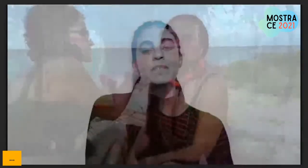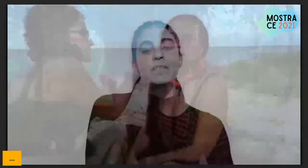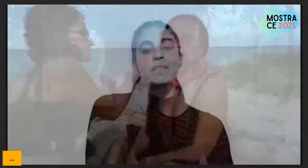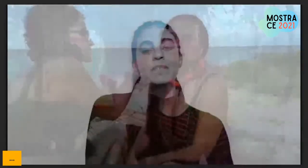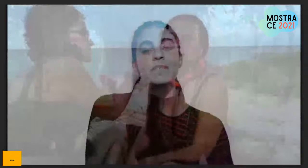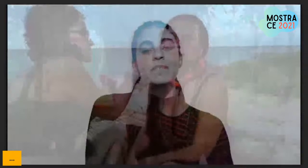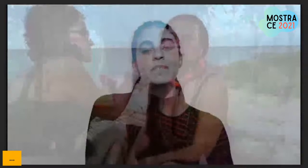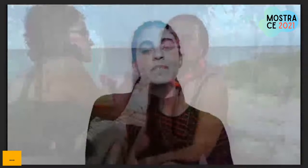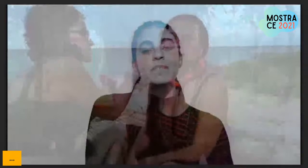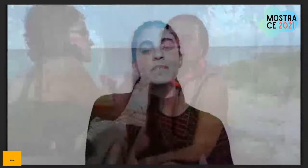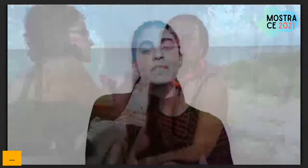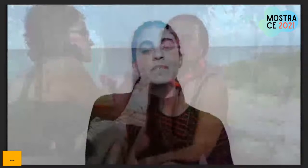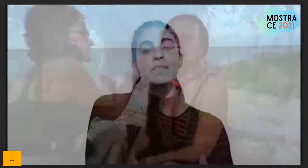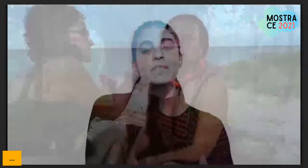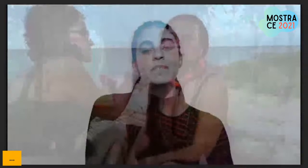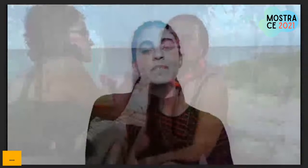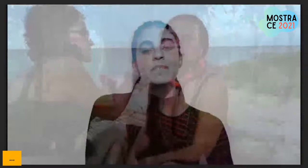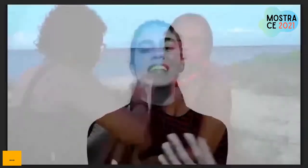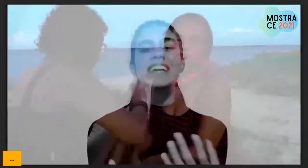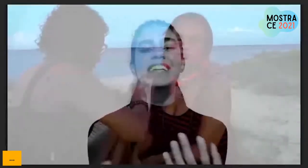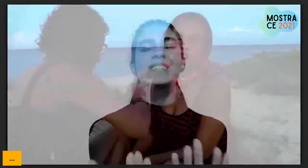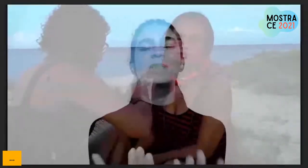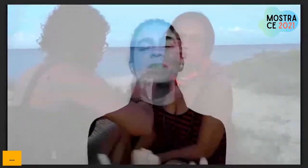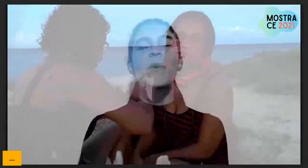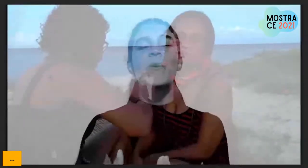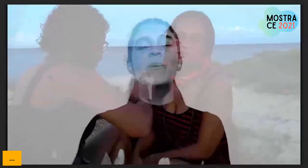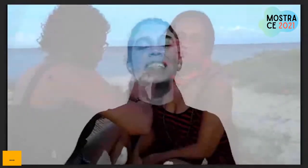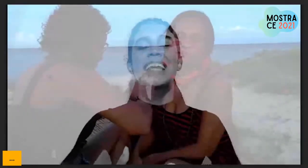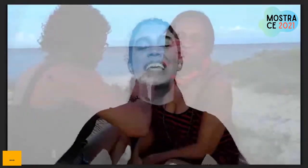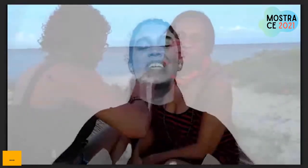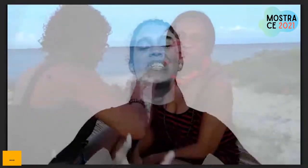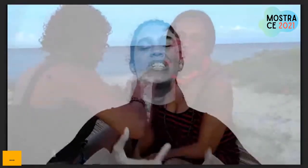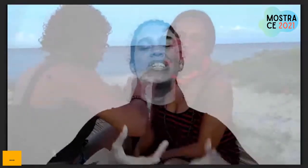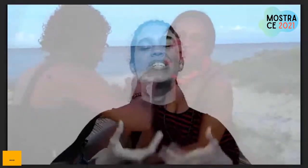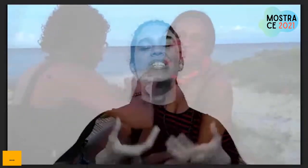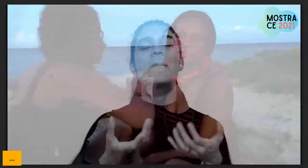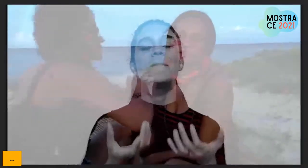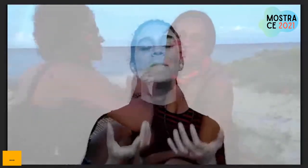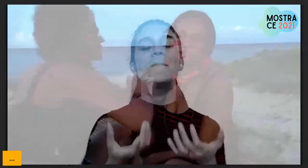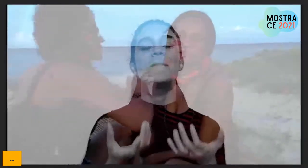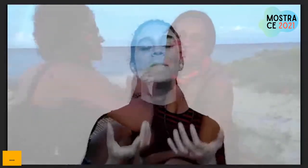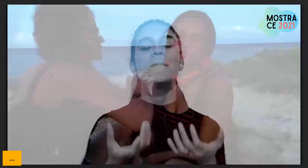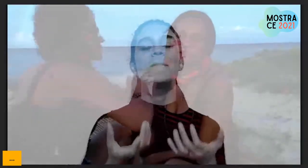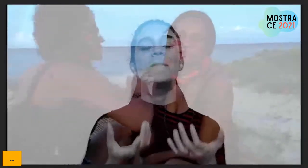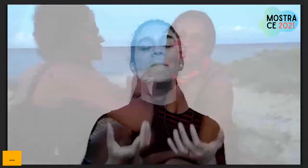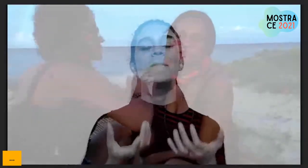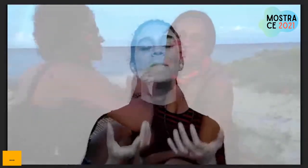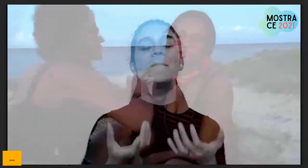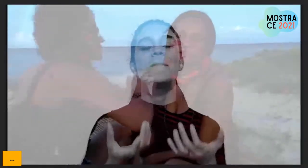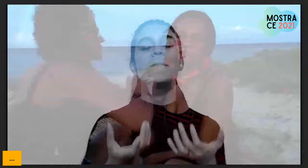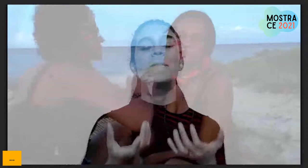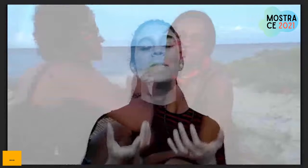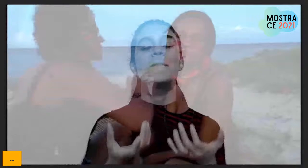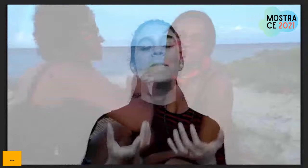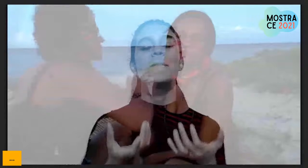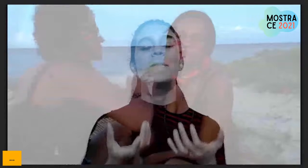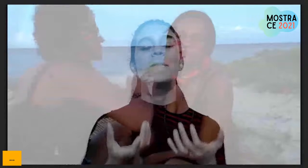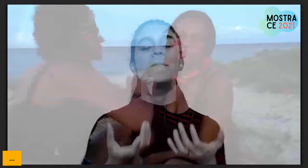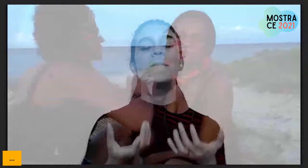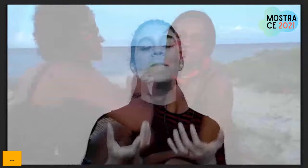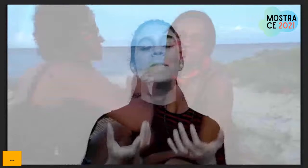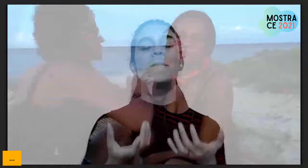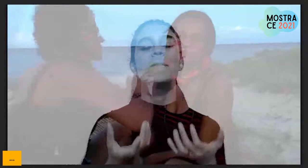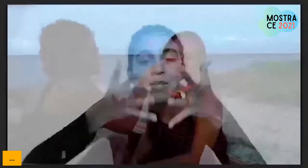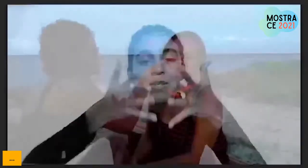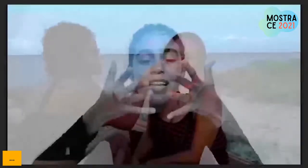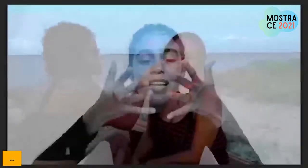Quando eu me pinto, sinto a força e as boas energias da Mãe Natureza. Sinto